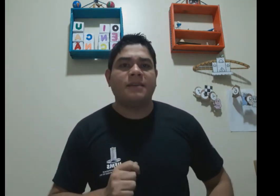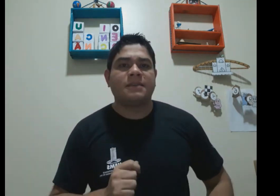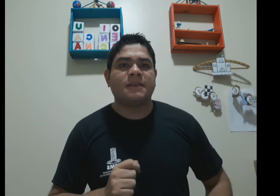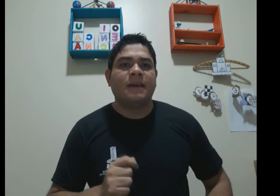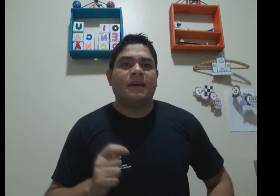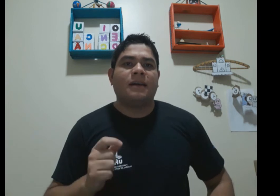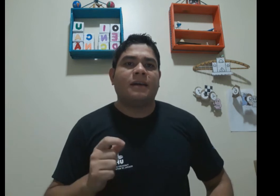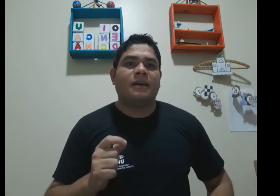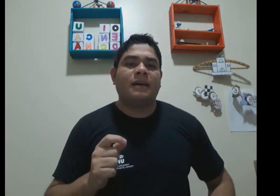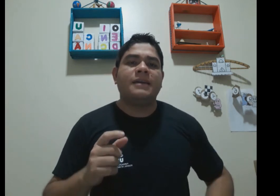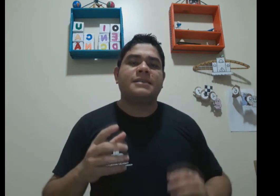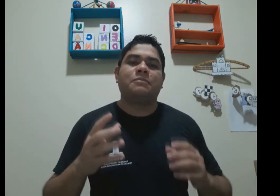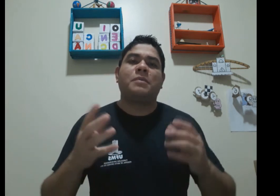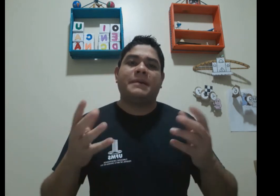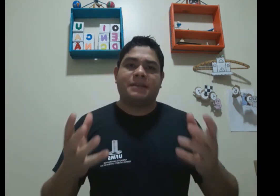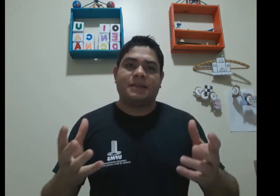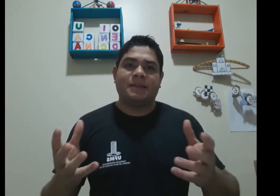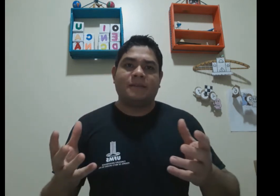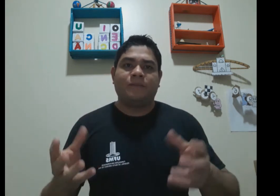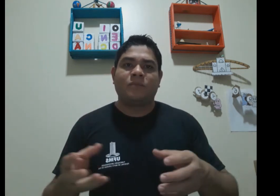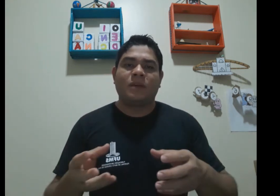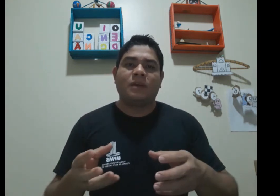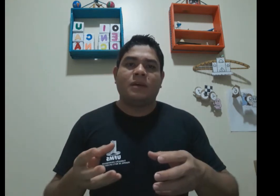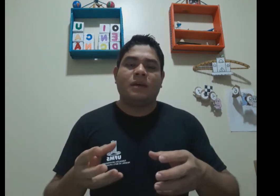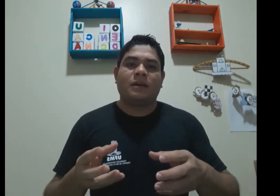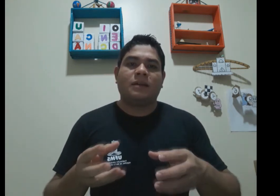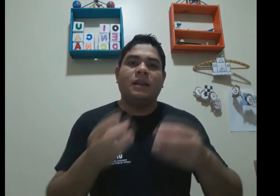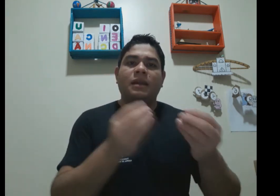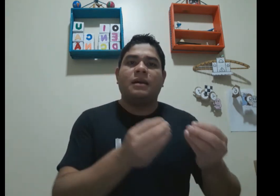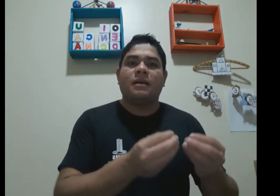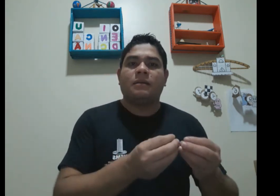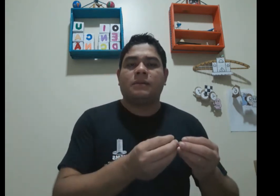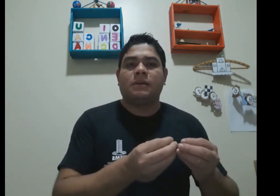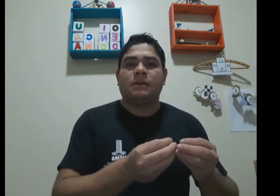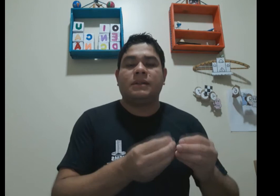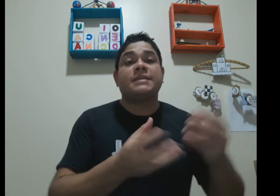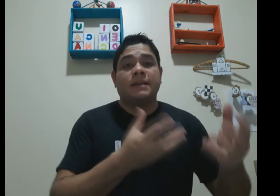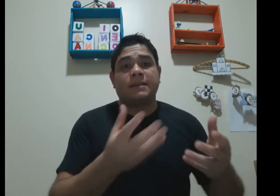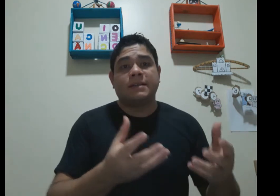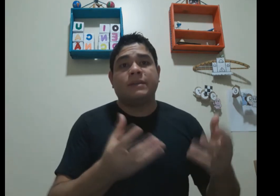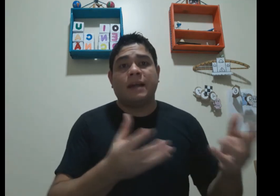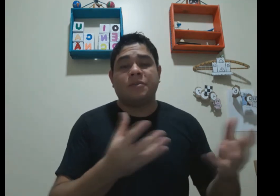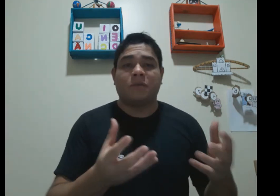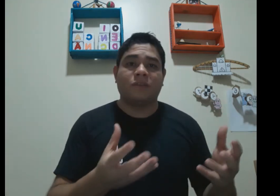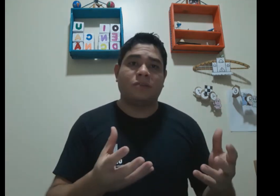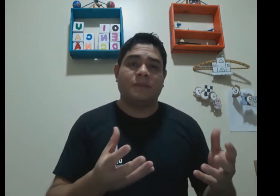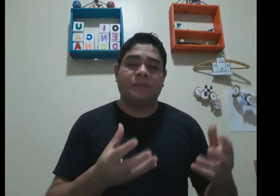experiências. Essa problematização cria nessa relação intérprete-professor,